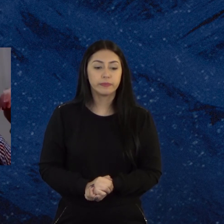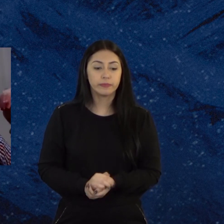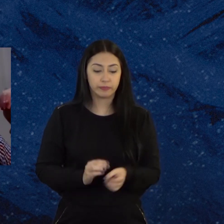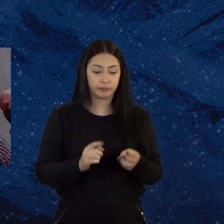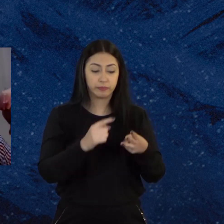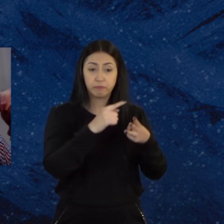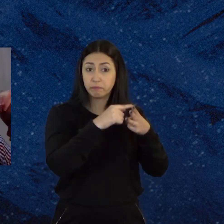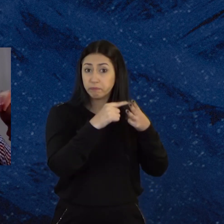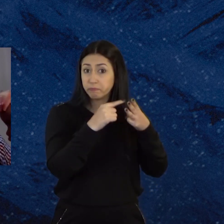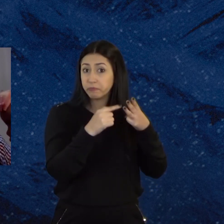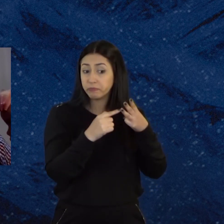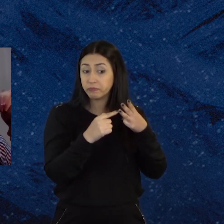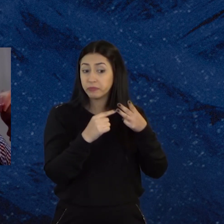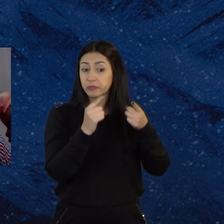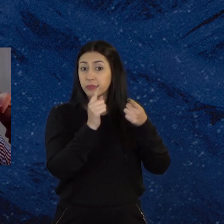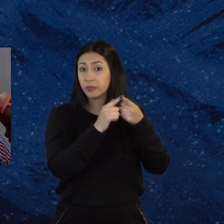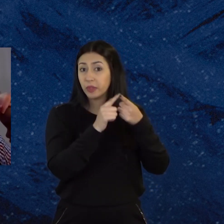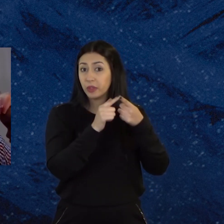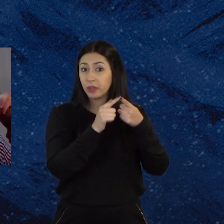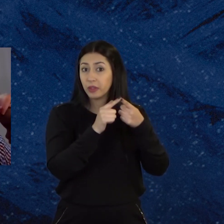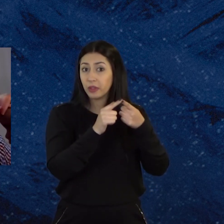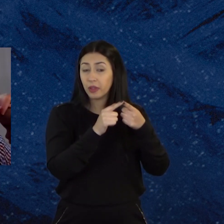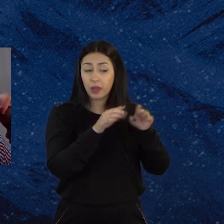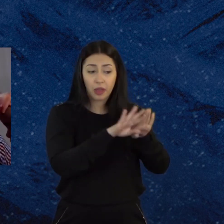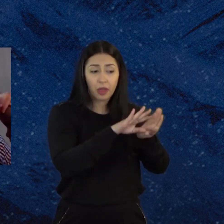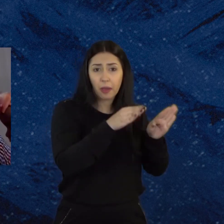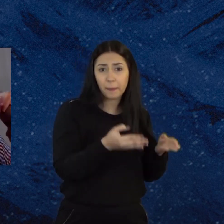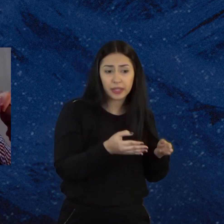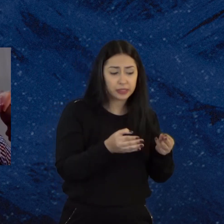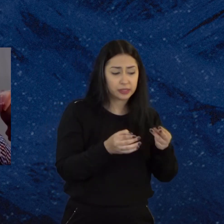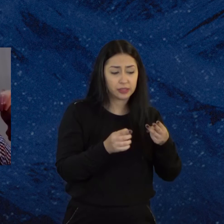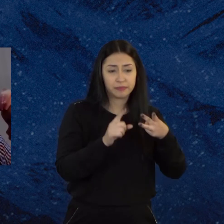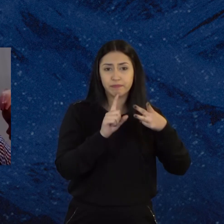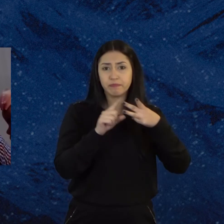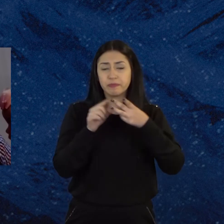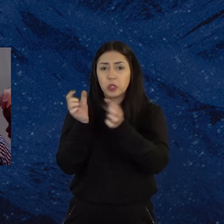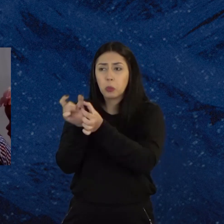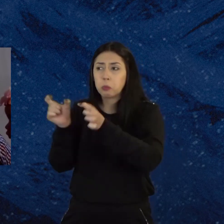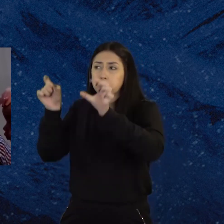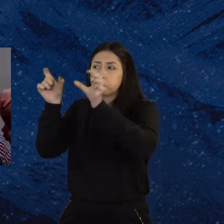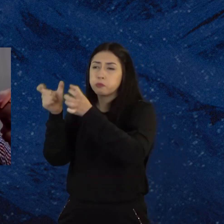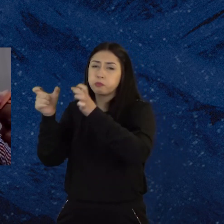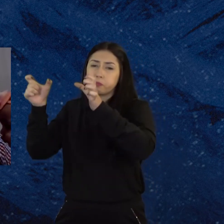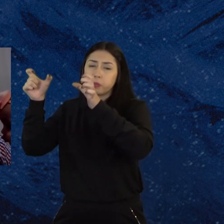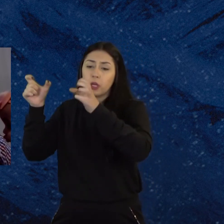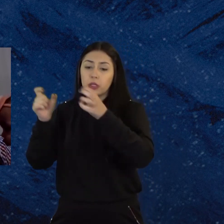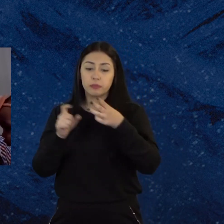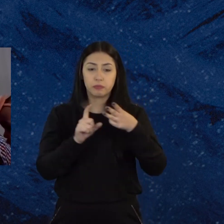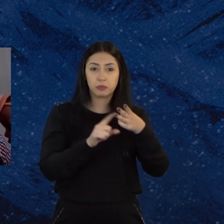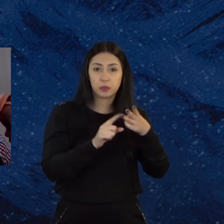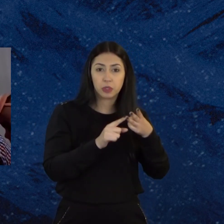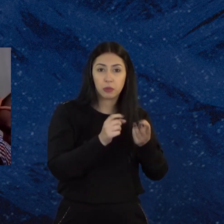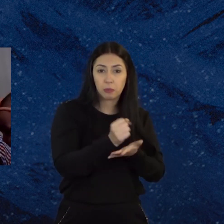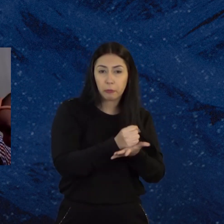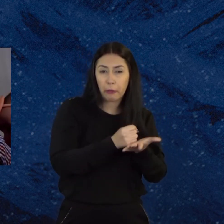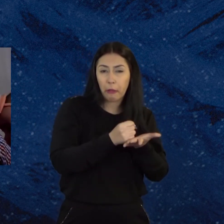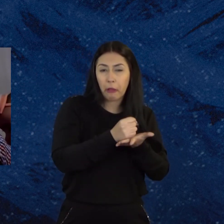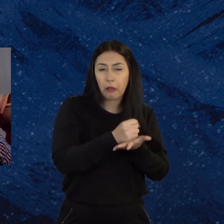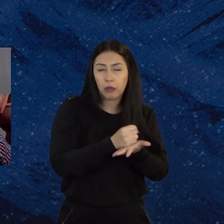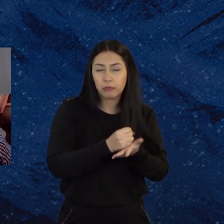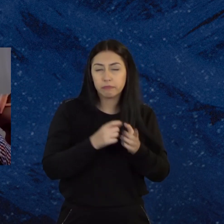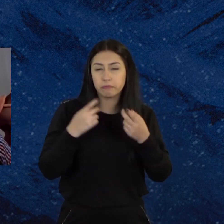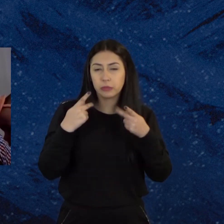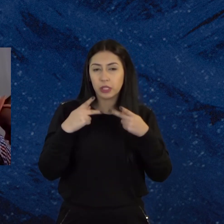dessas três coisas importantes, que é a mesa, né? O candelabro e a palavra fundamental. Amém. A palavra fundamental, ela vem